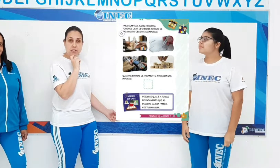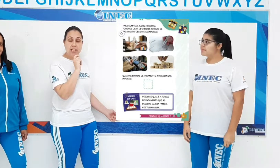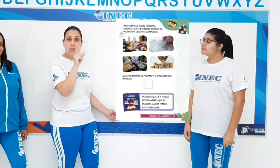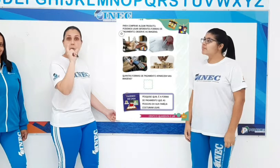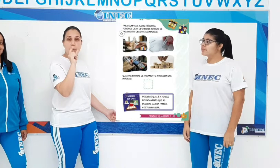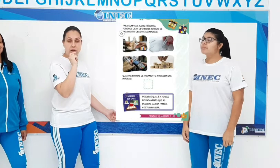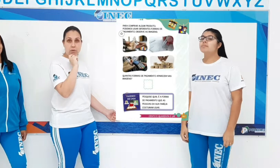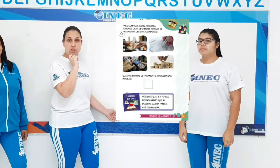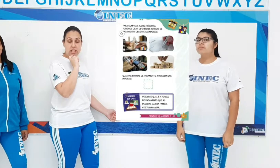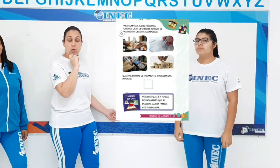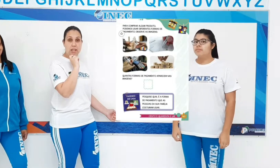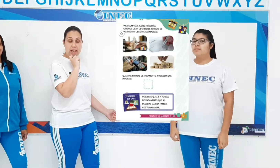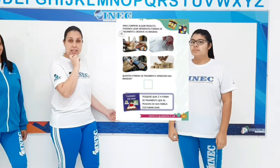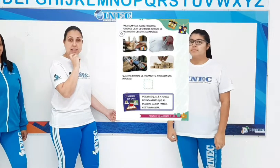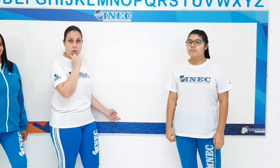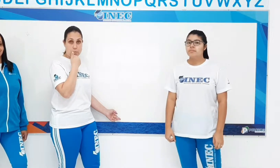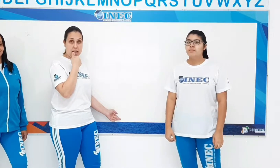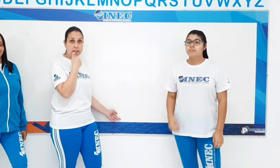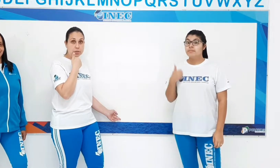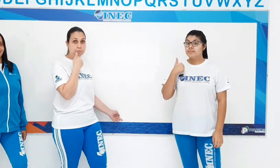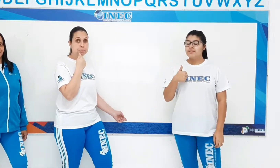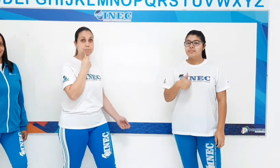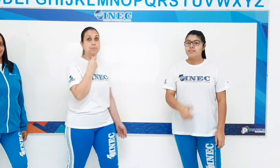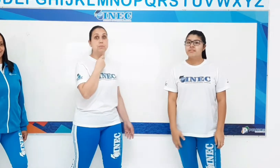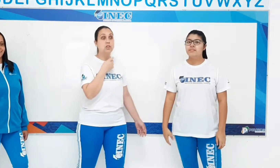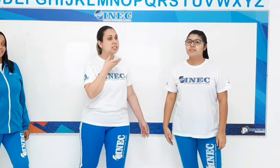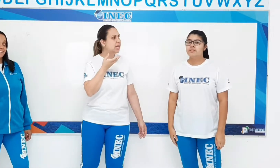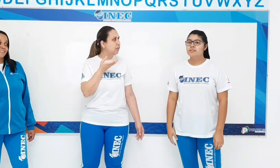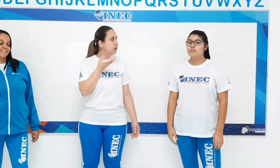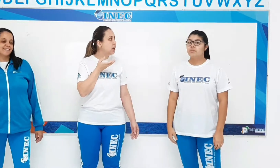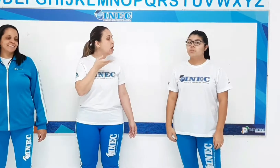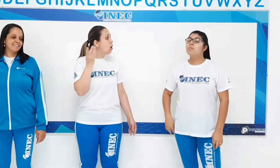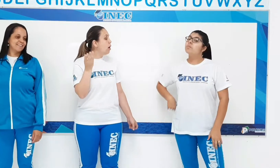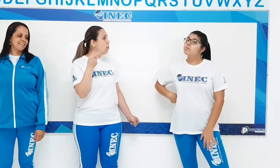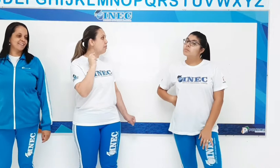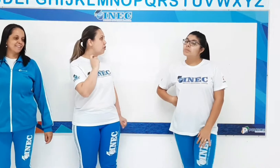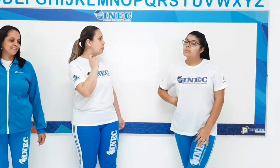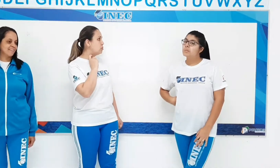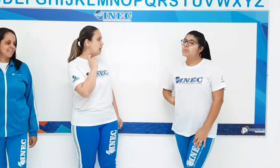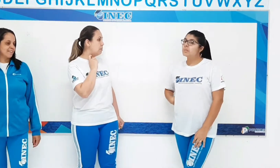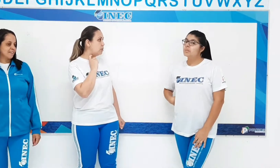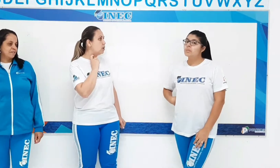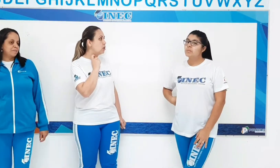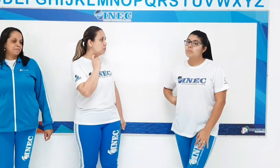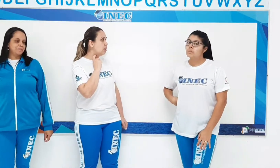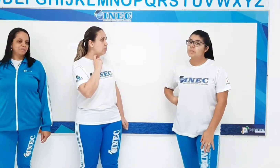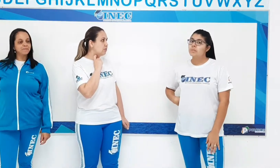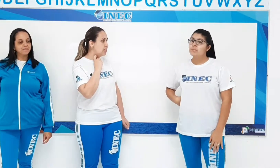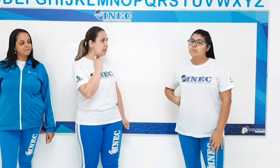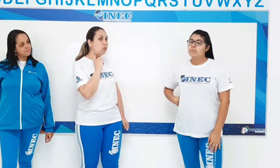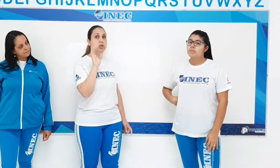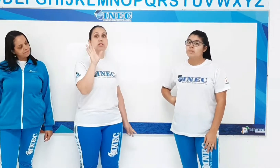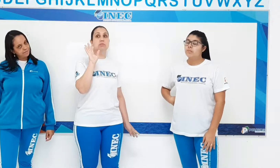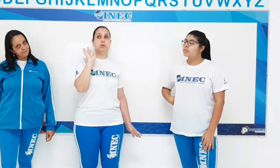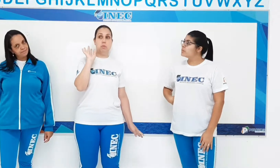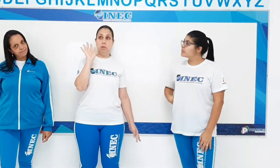para vocês um pouquinho de uma delas. Combinado? Stephanie, qual uma forma de pagamento que nós podemos